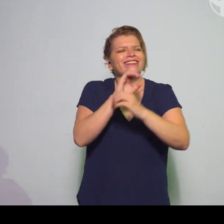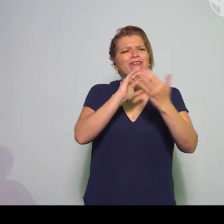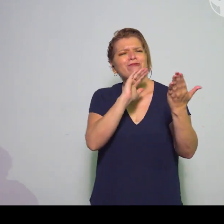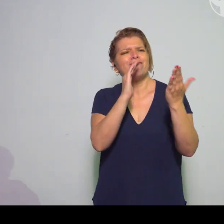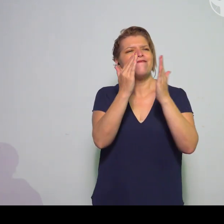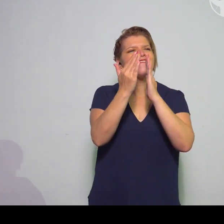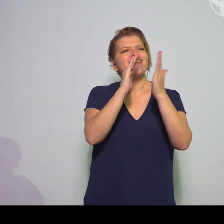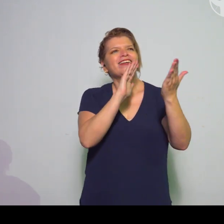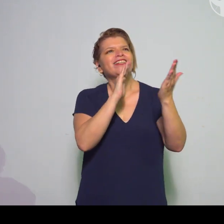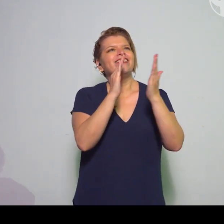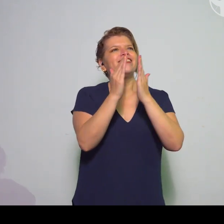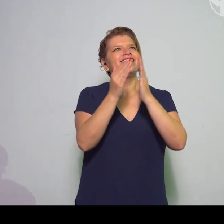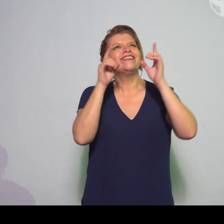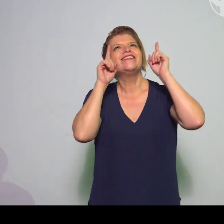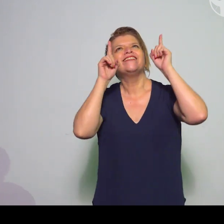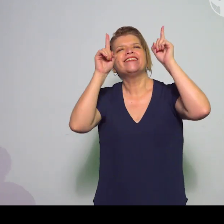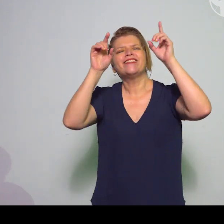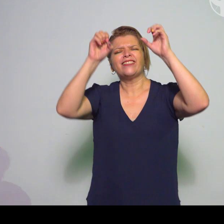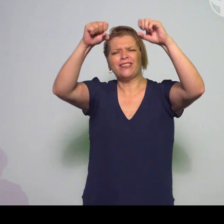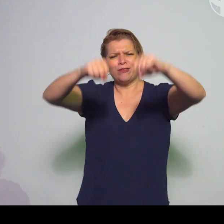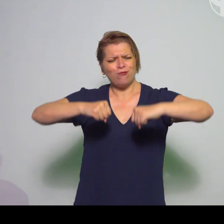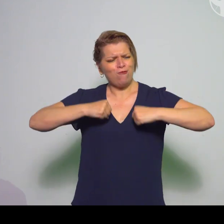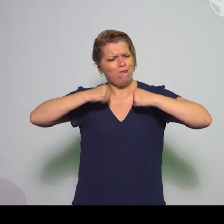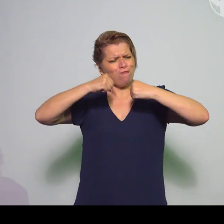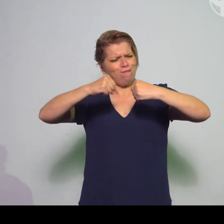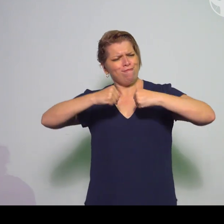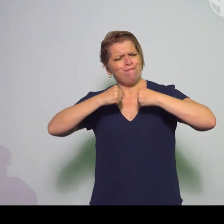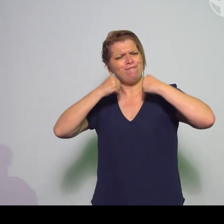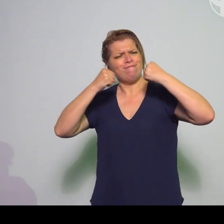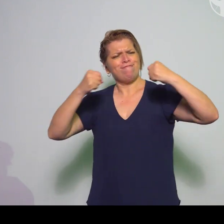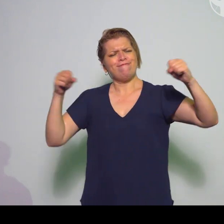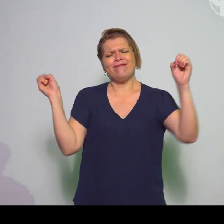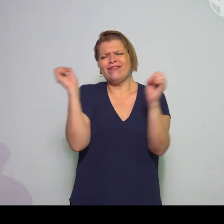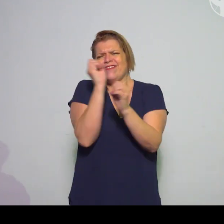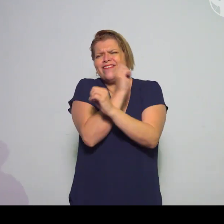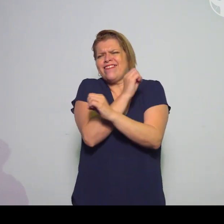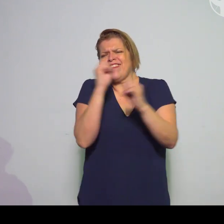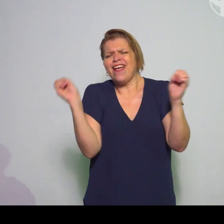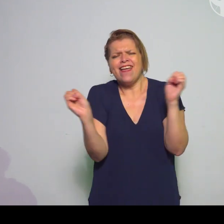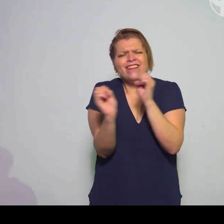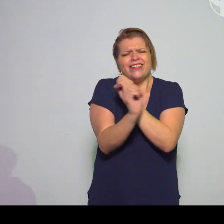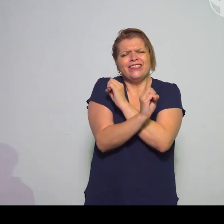Nada se compara a tu poder.